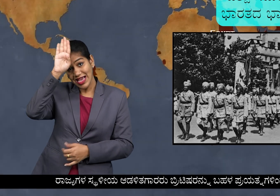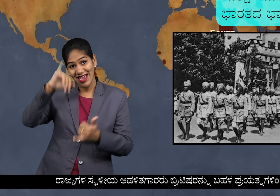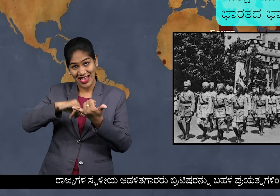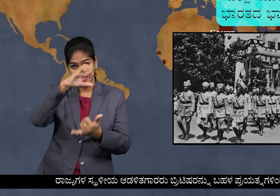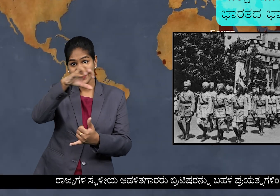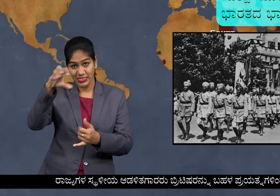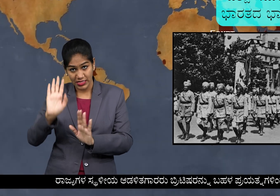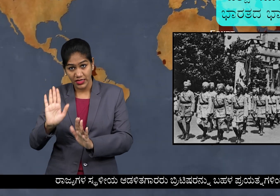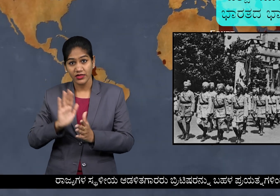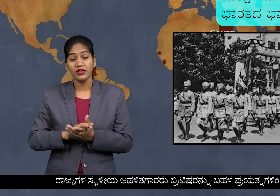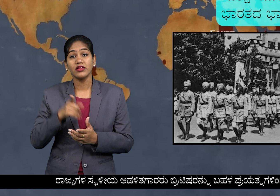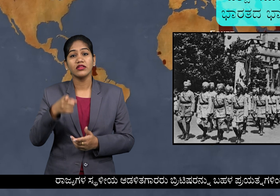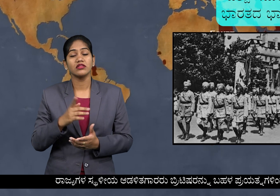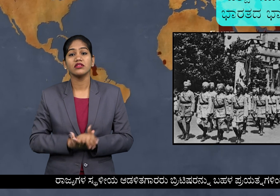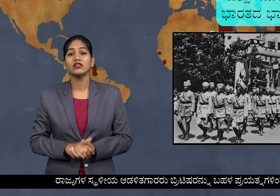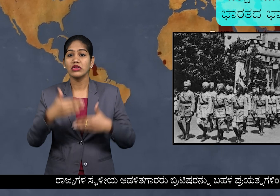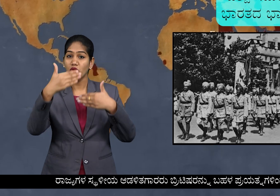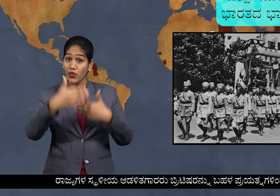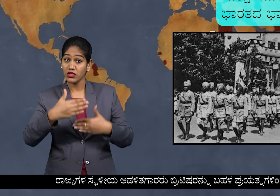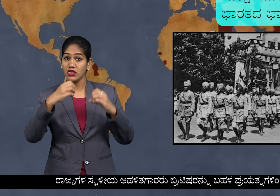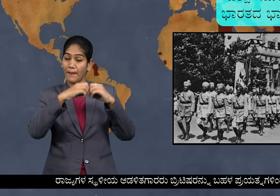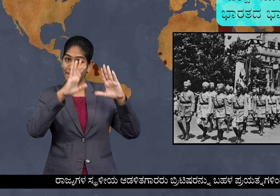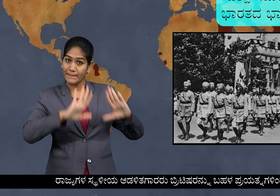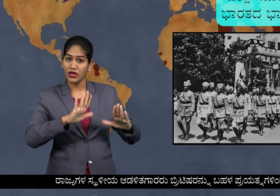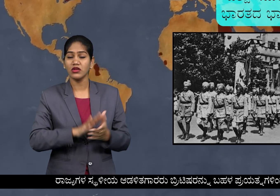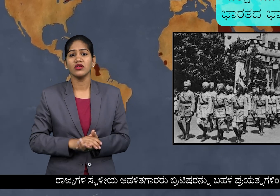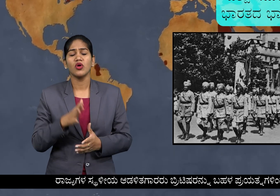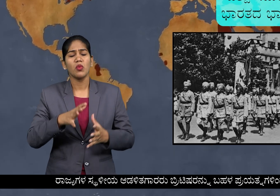ಬ್ರಿಟಿಷರನ್ನು ಬಹಳ ಪ್ರಯತ್ನಗಳಿಂದ ವಿರೋಧಿಸಿದರು.